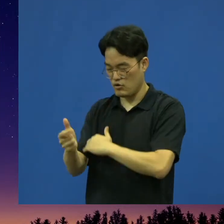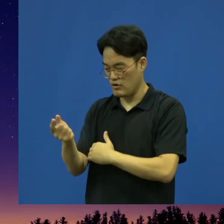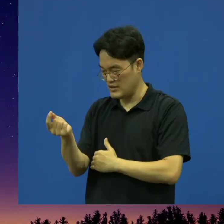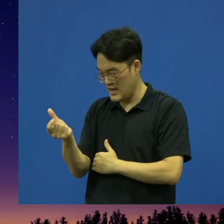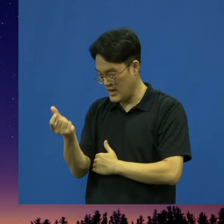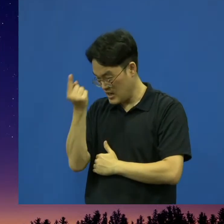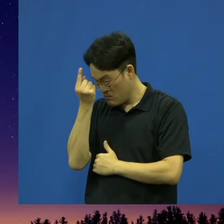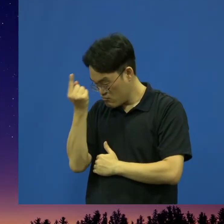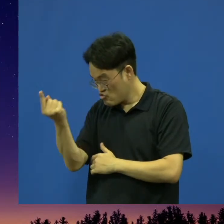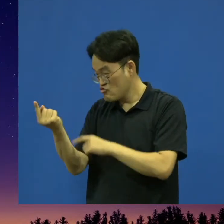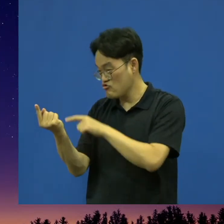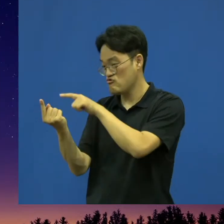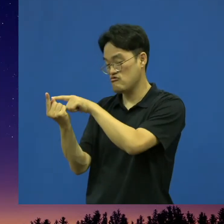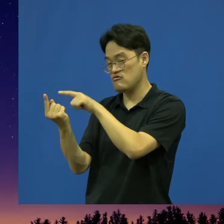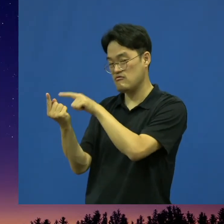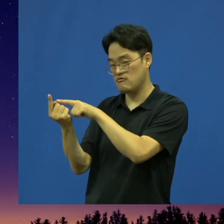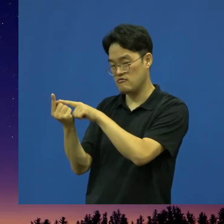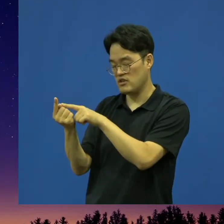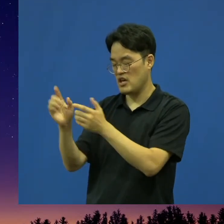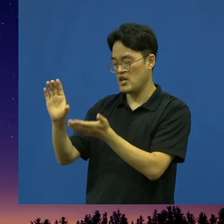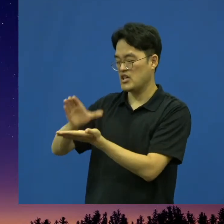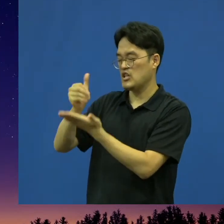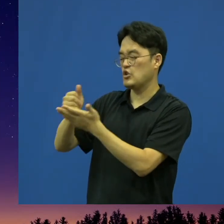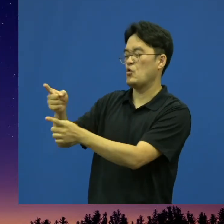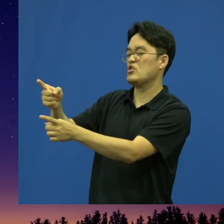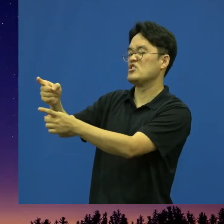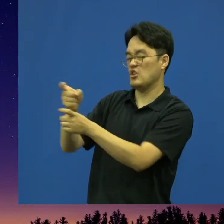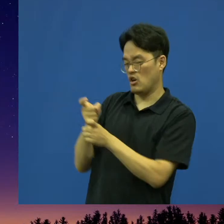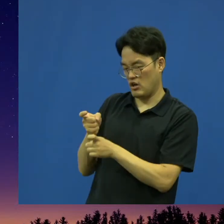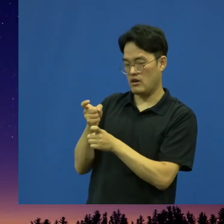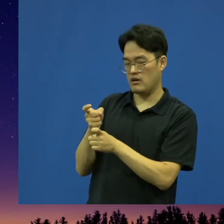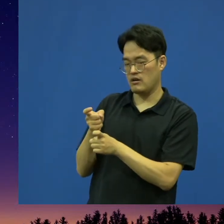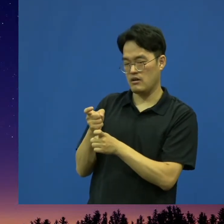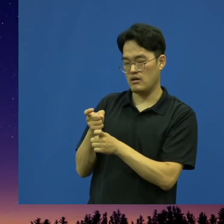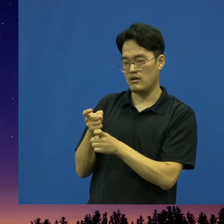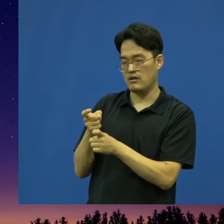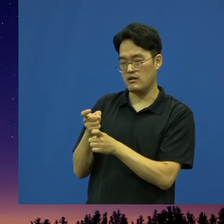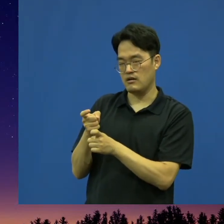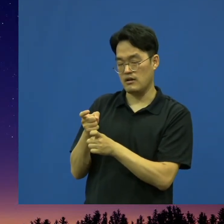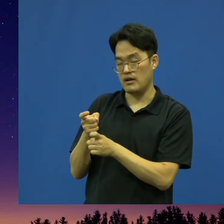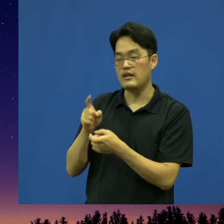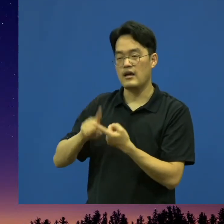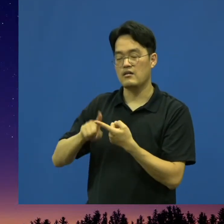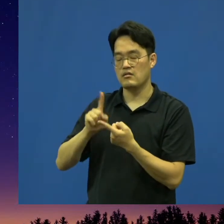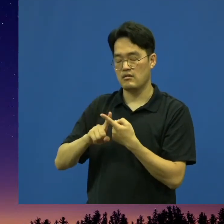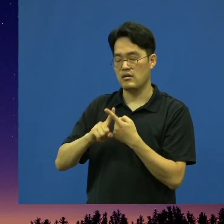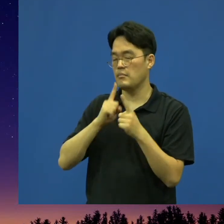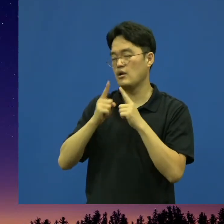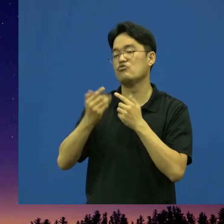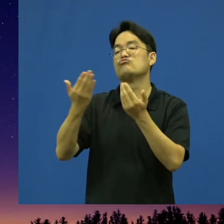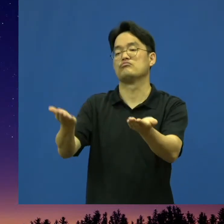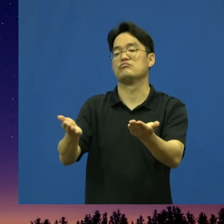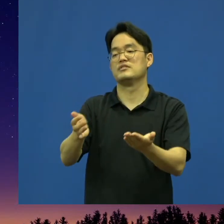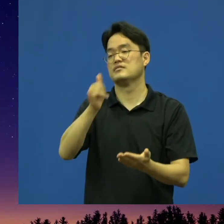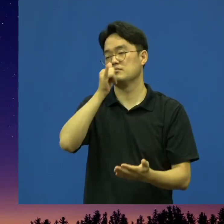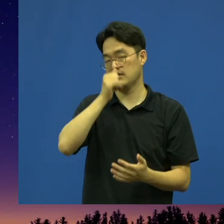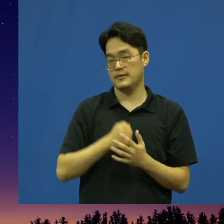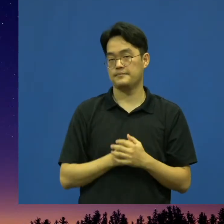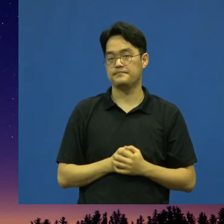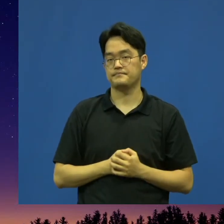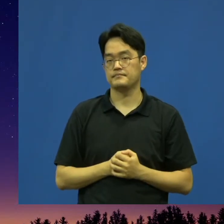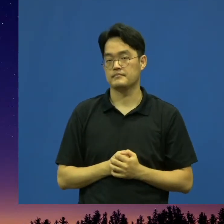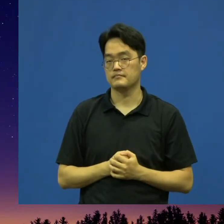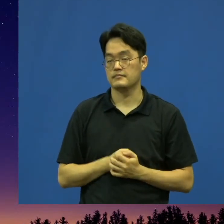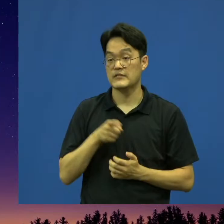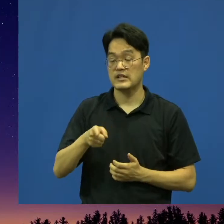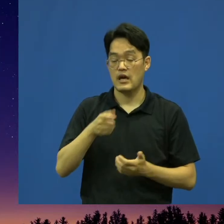뿔로 상징되는 적그리스도에게까지 여러분과 저의 관심을 가져가는 것, 이게 첫 번째 환상의 내용이에요.